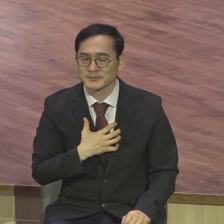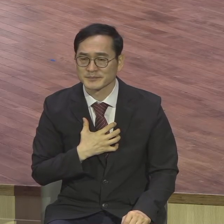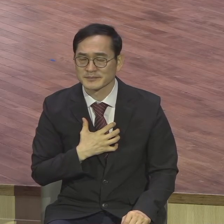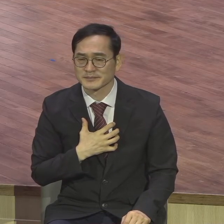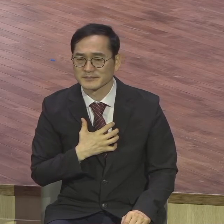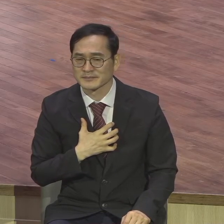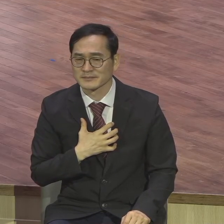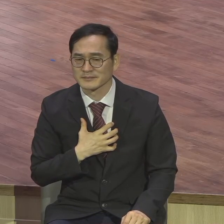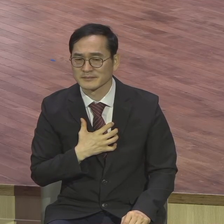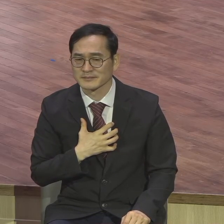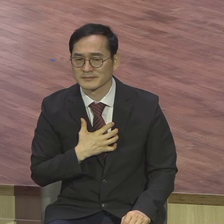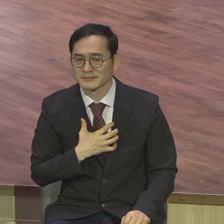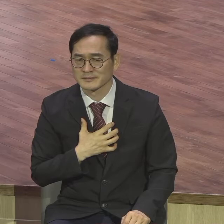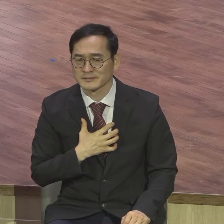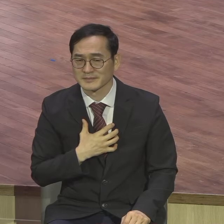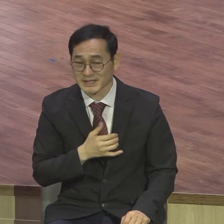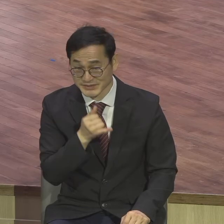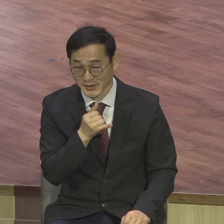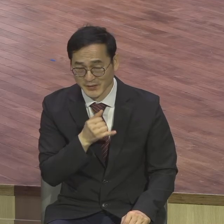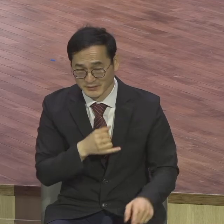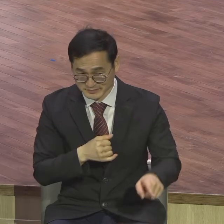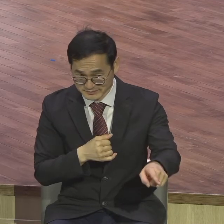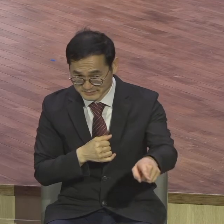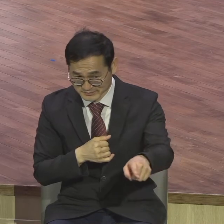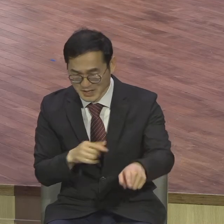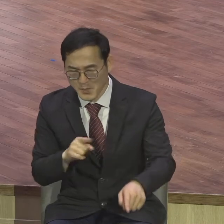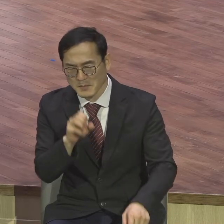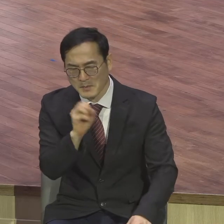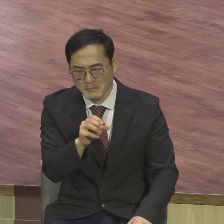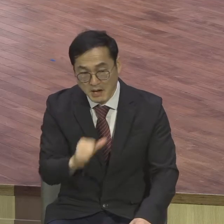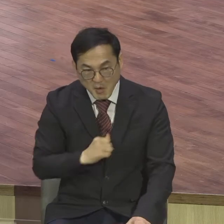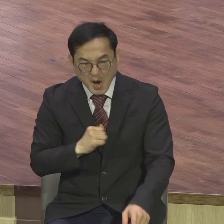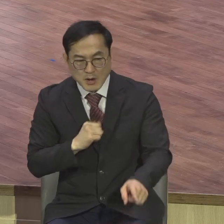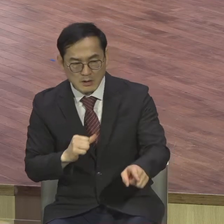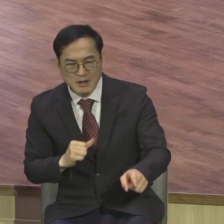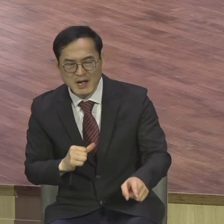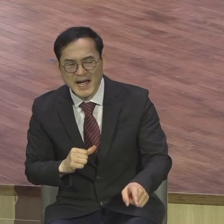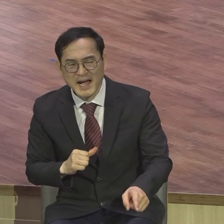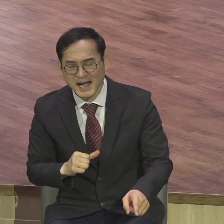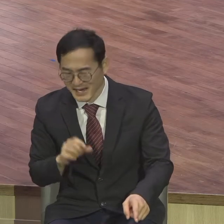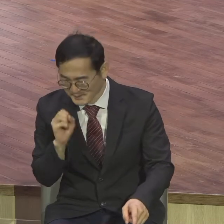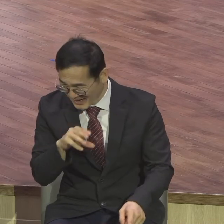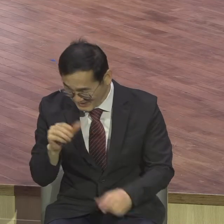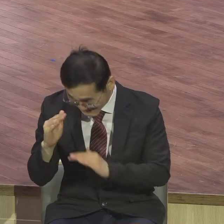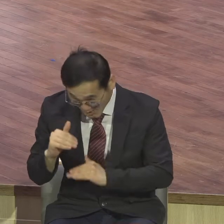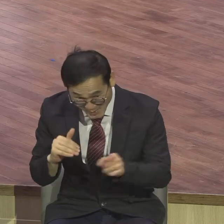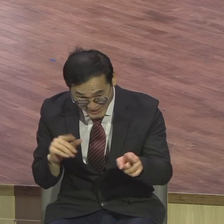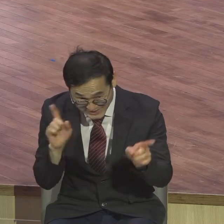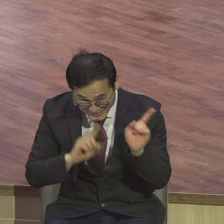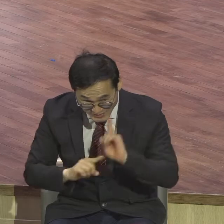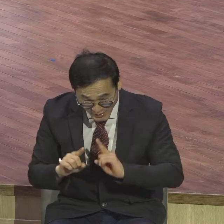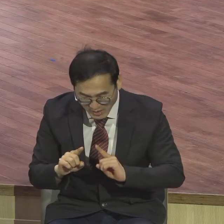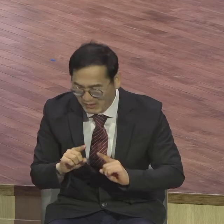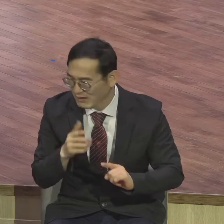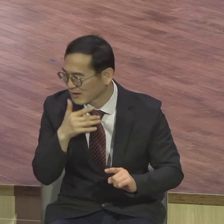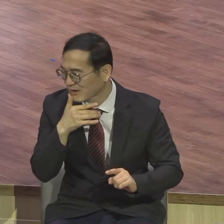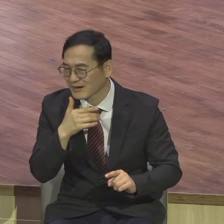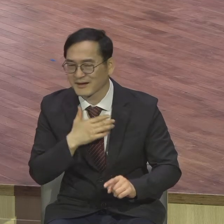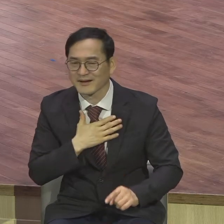방법은 그 사람 화를 내는 부분이 상처 있는 거예요. 왜 상처 있는 사람, 없는 사람 화를 안